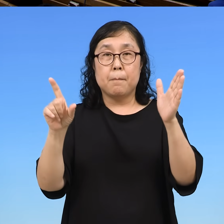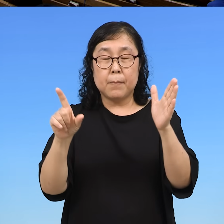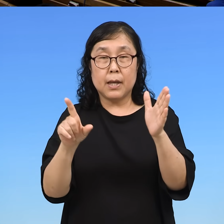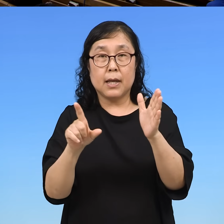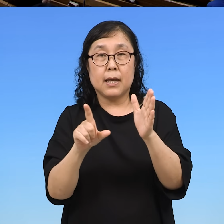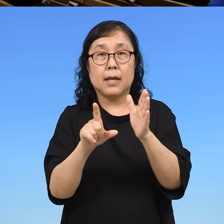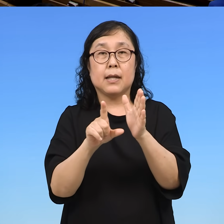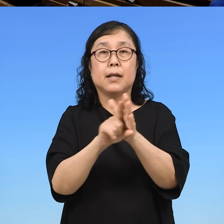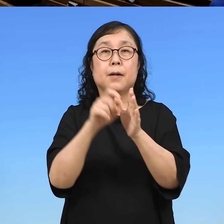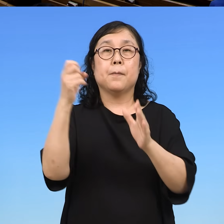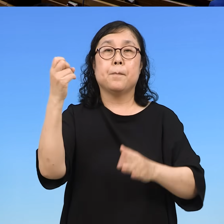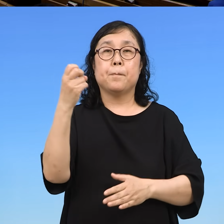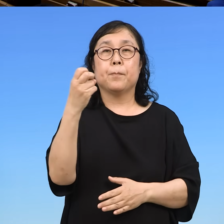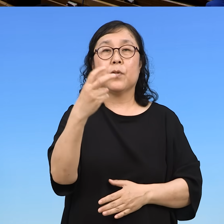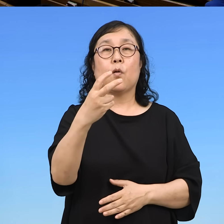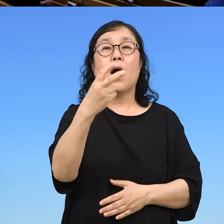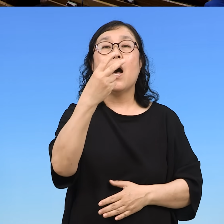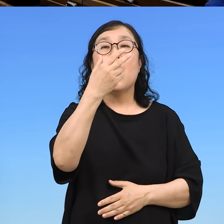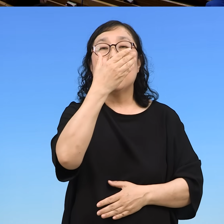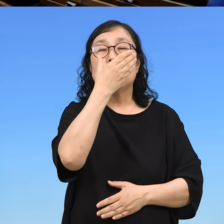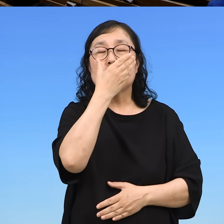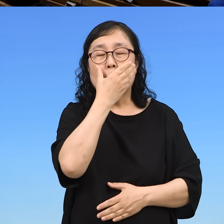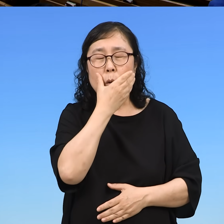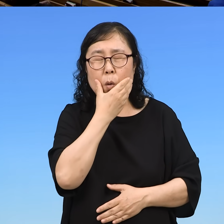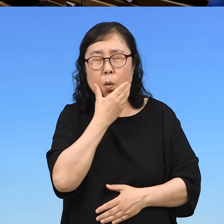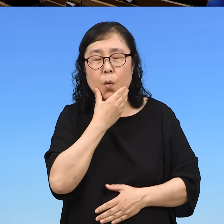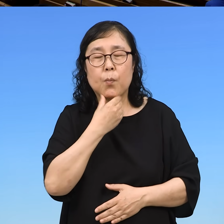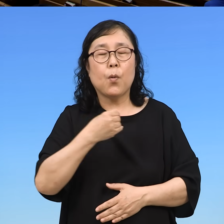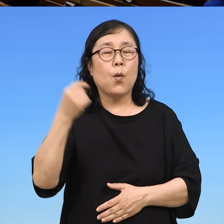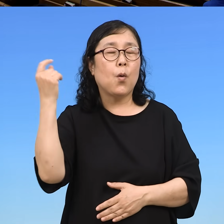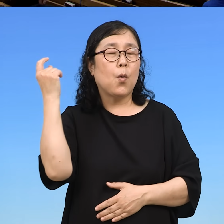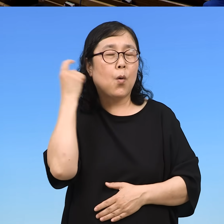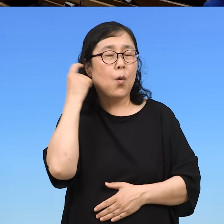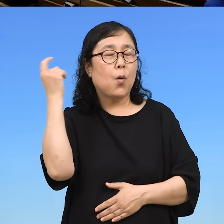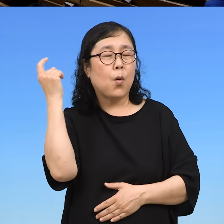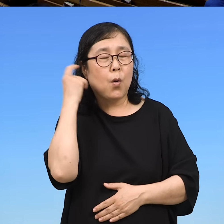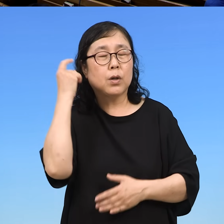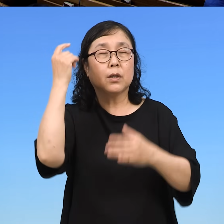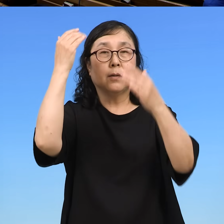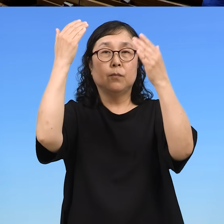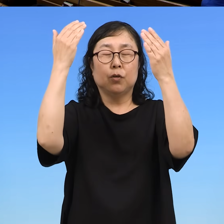여러분, 은혜입니다. 은혜. 또 복음 주셔서